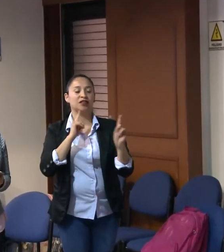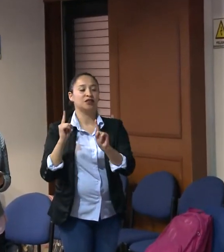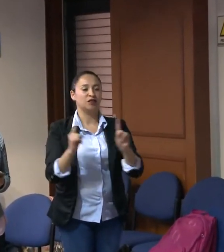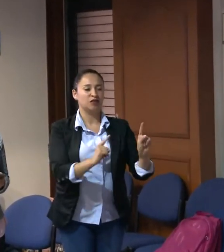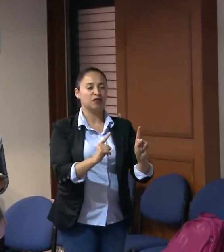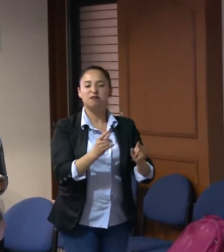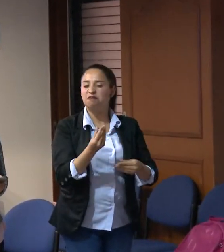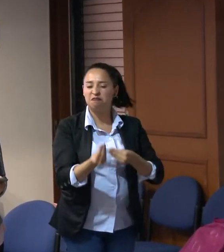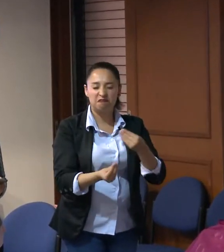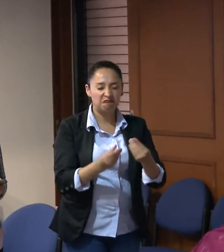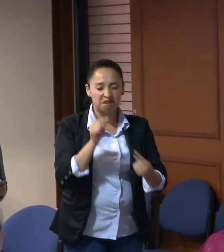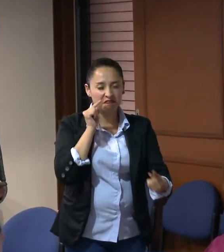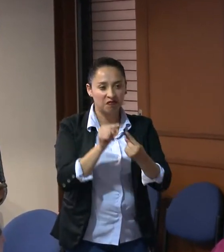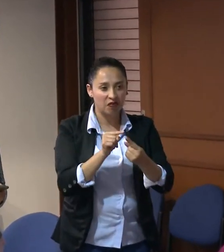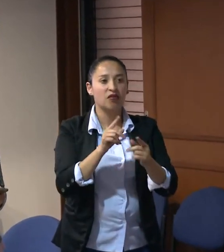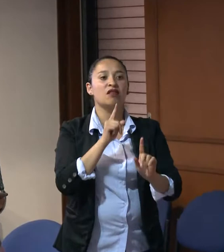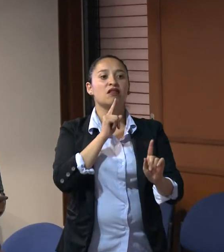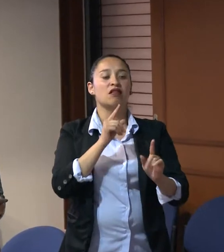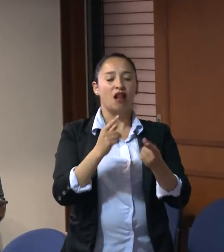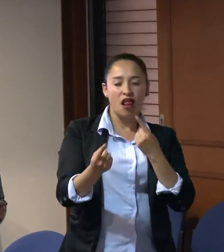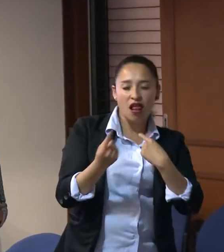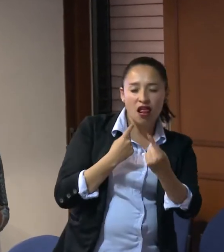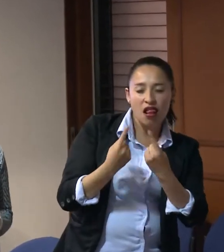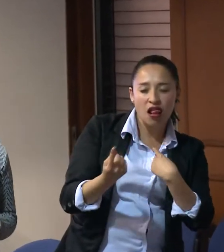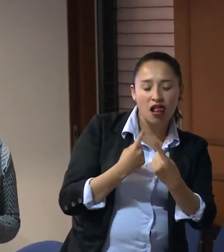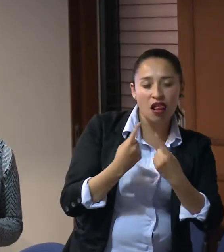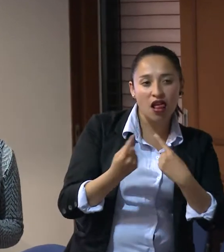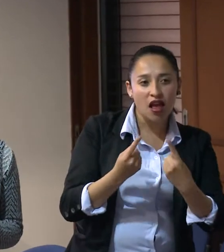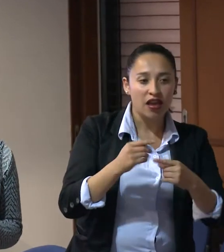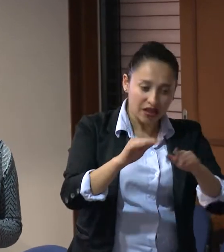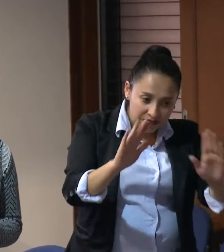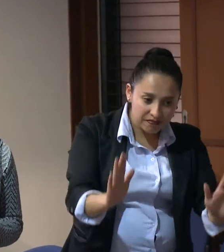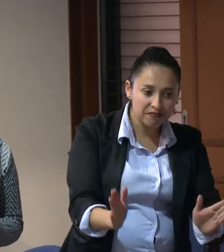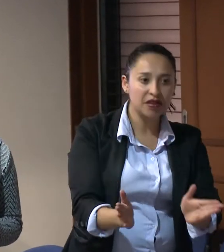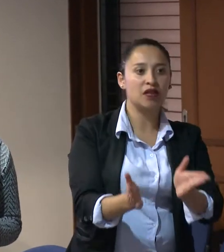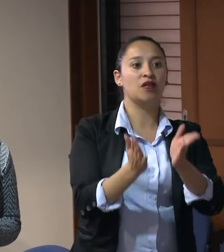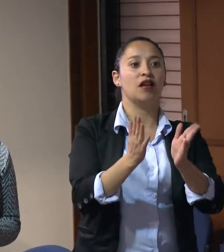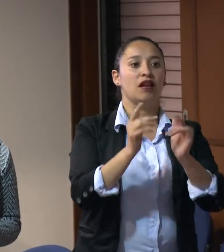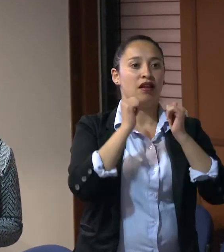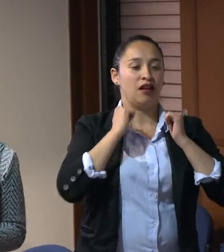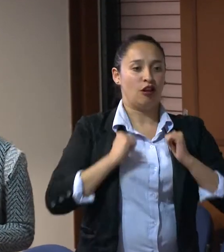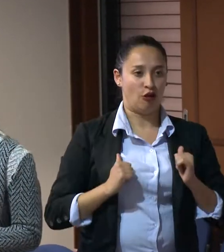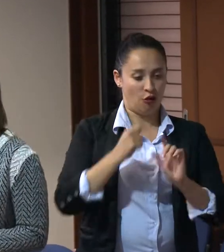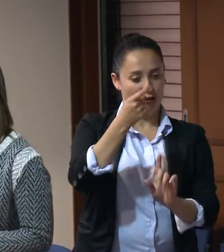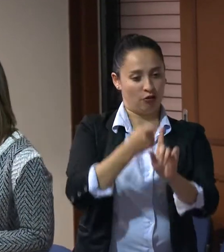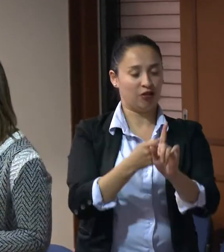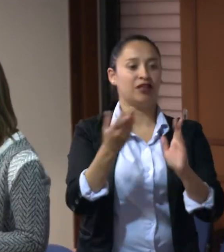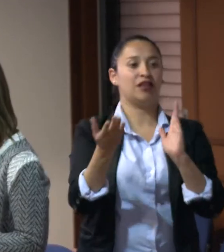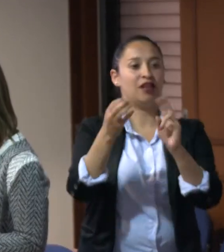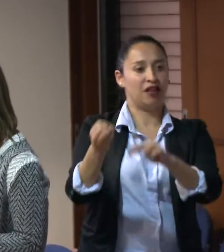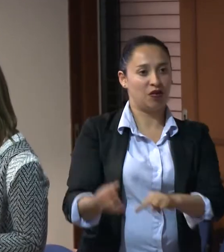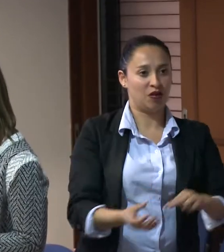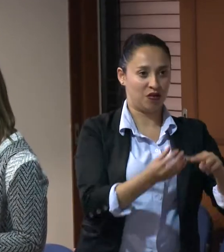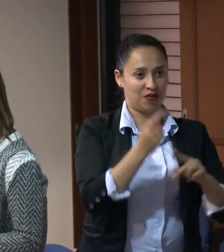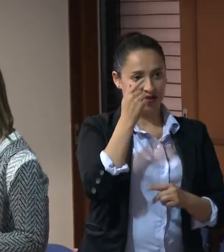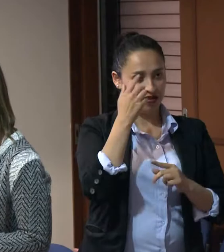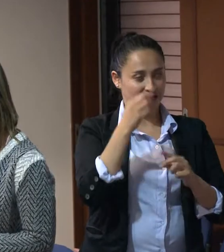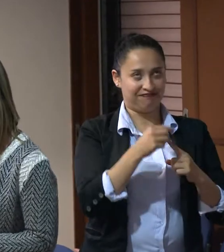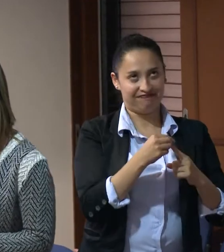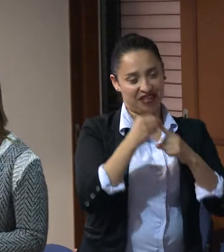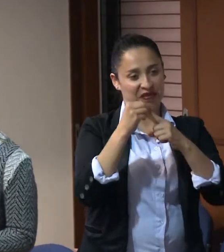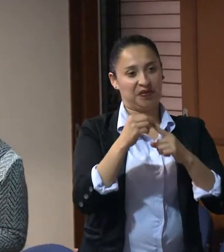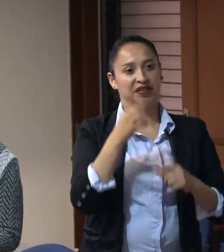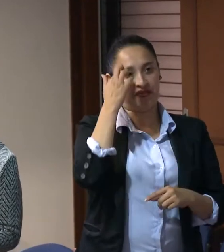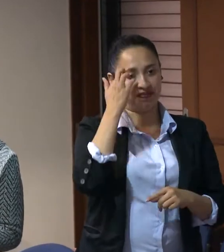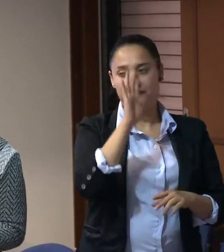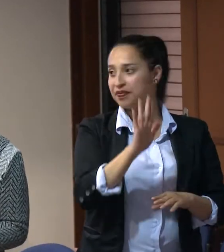que hacen es dialogar en pro de robustecer el rol del educador especial. Entonces yo las dejo con las estudiantes, bienvenidas.